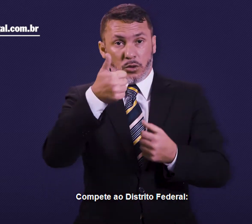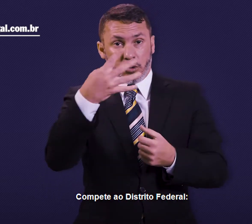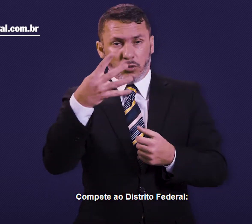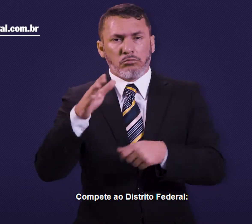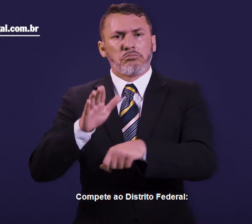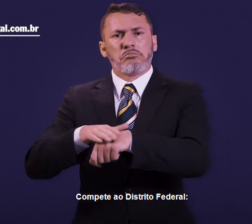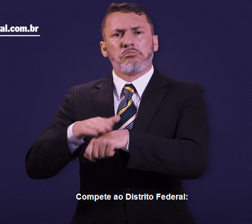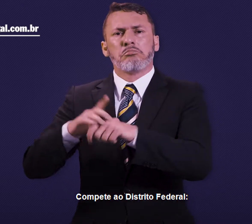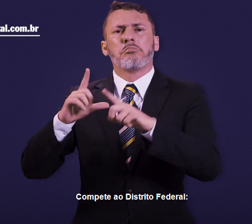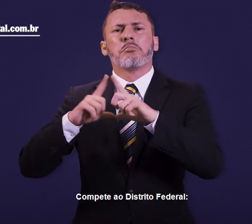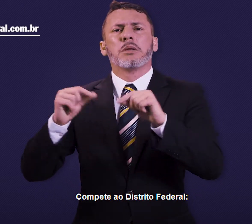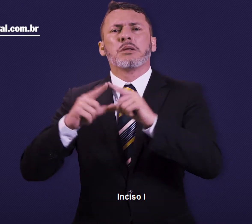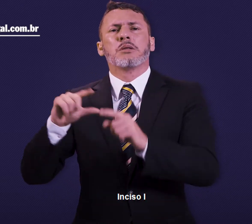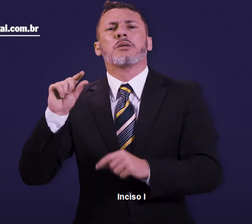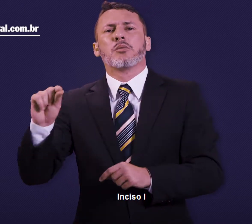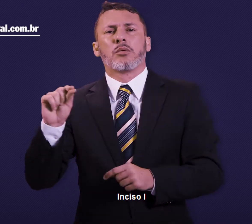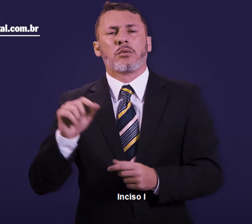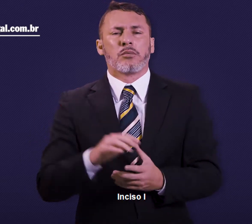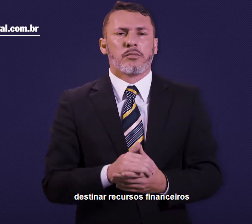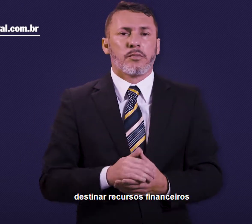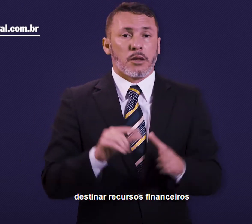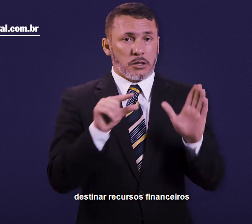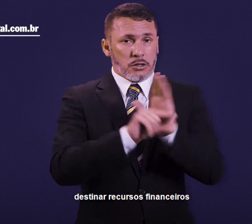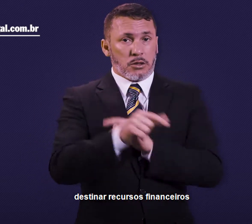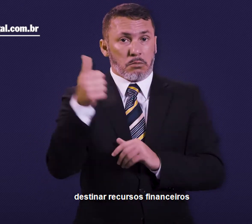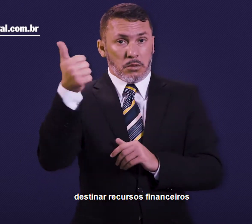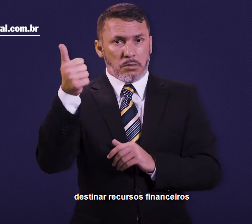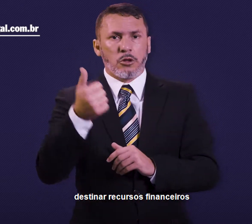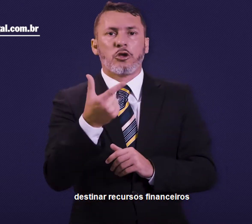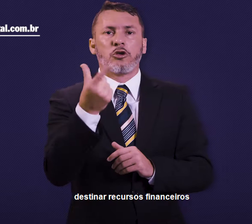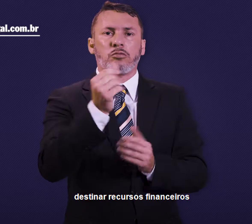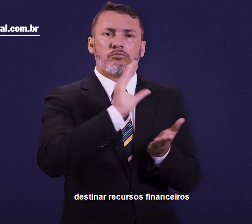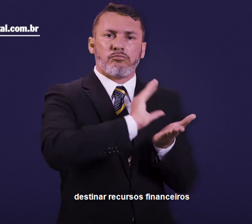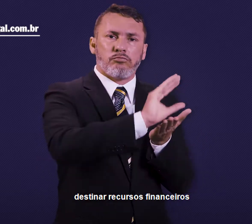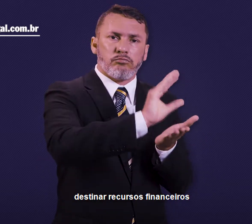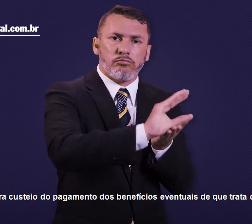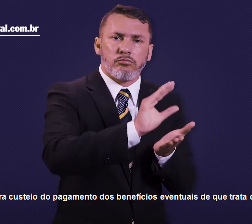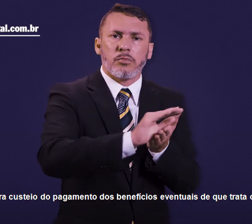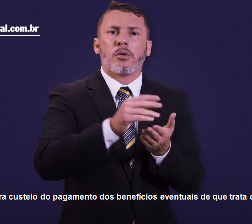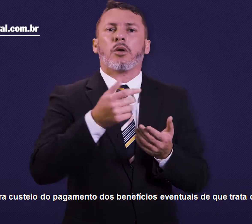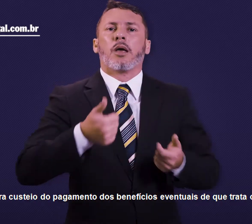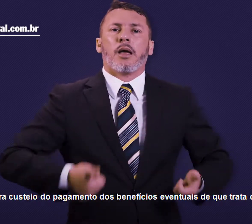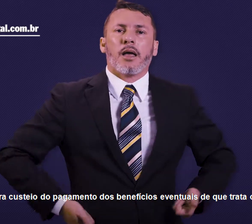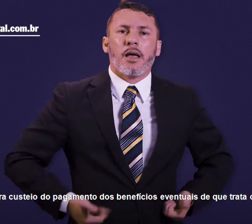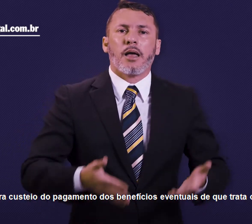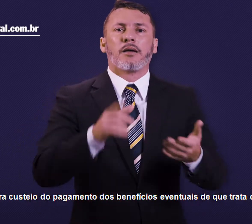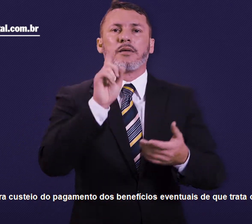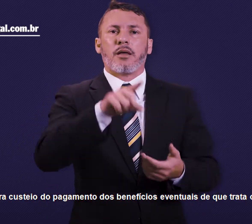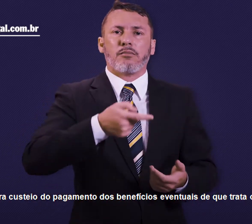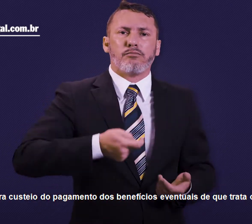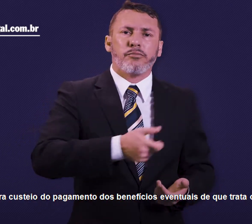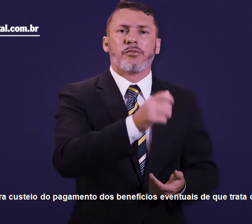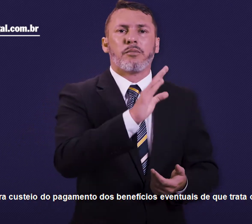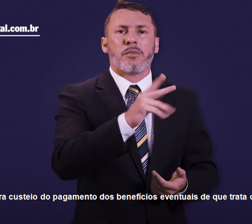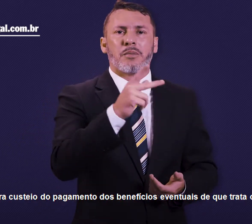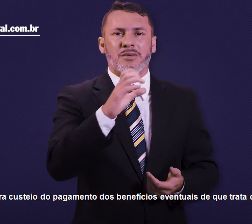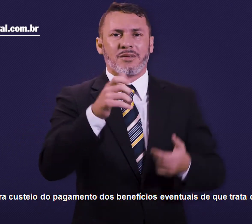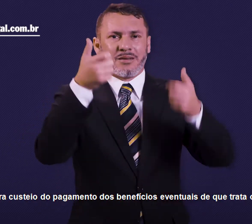ao Distrito Federal. Inciso 1. Destinar recursos financeiros para custeio do pagamento dos benefícios eventuais de